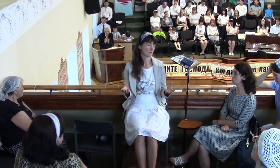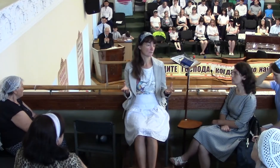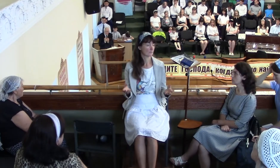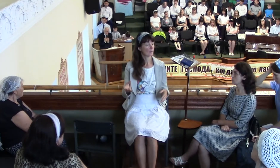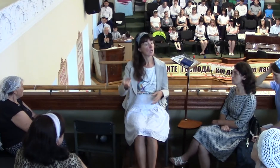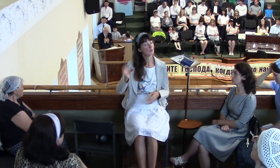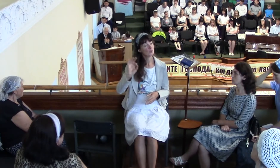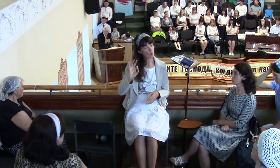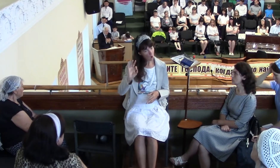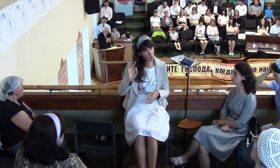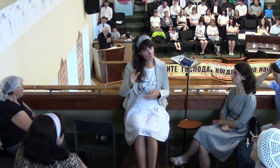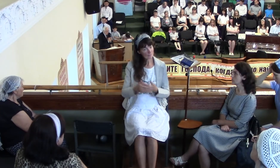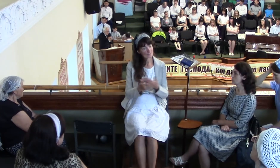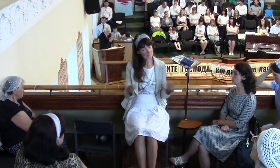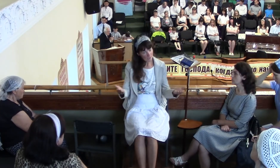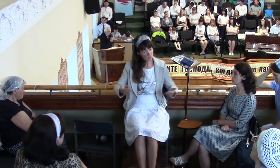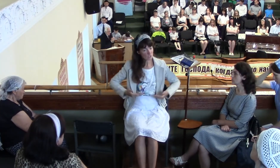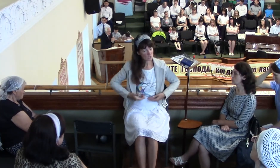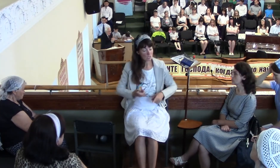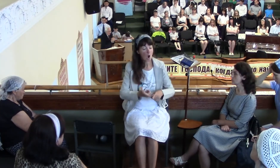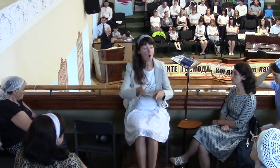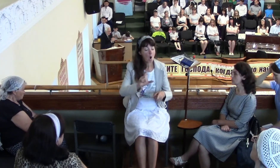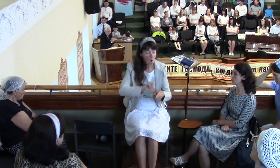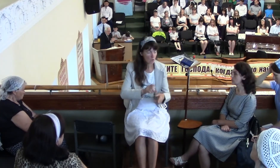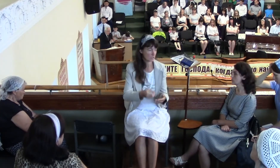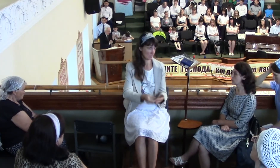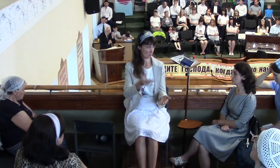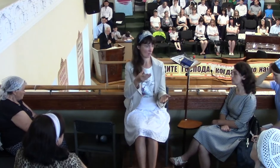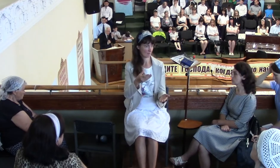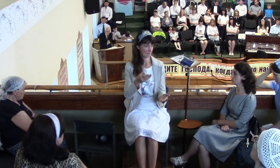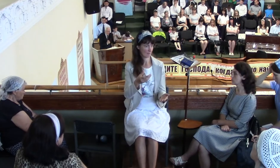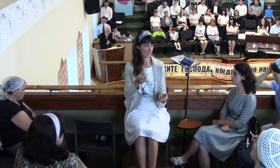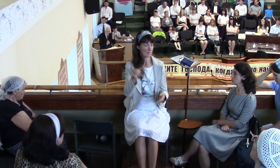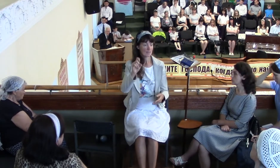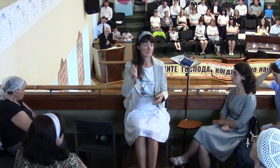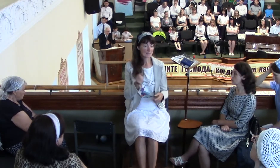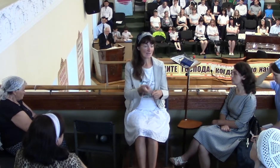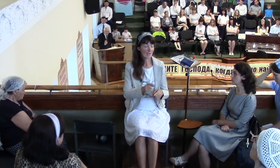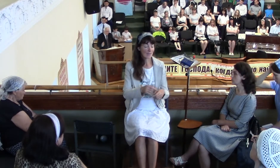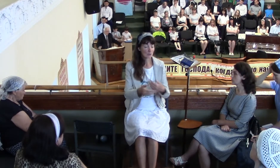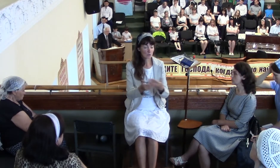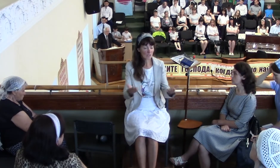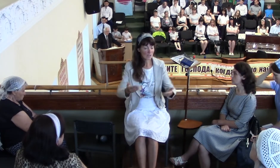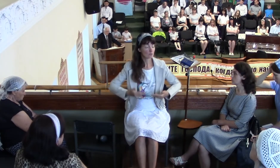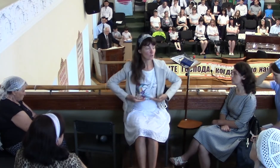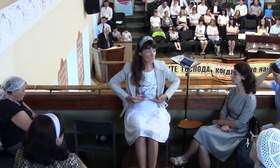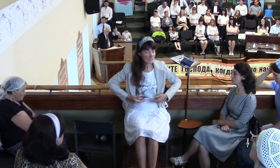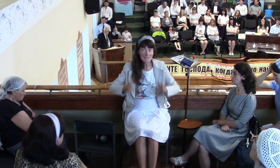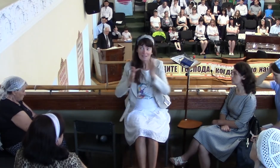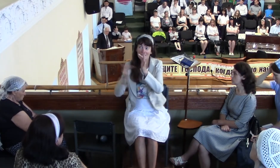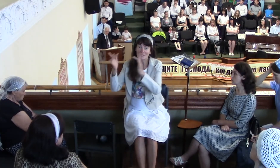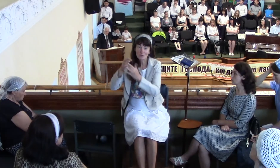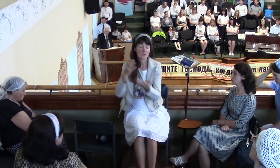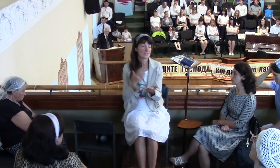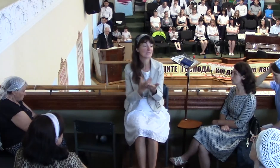наша очень дорога. Жизнь очень дорога. За нее Христос заплатил своей кровью.